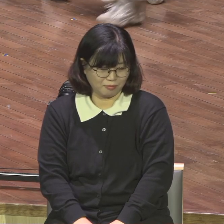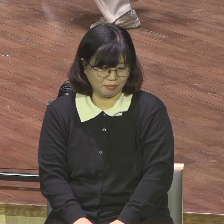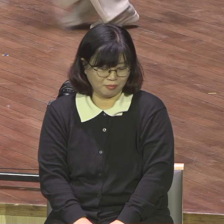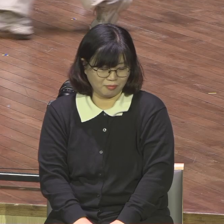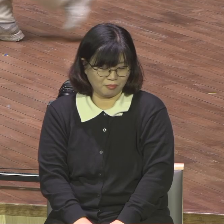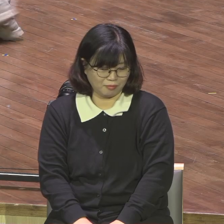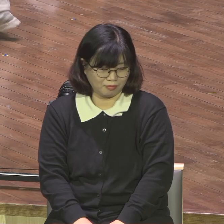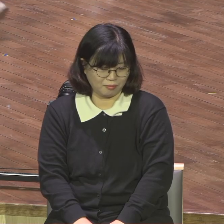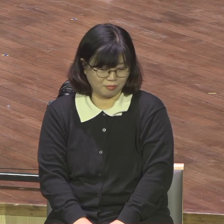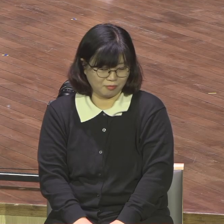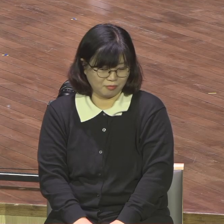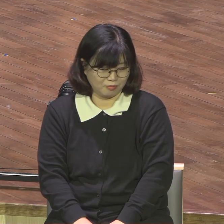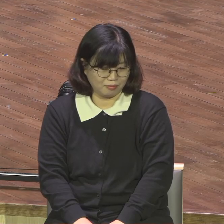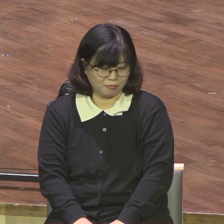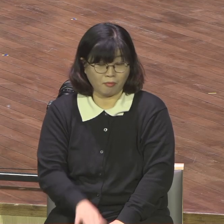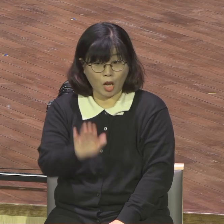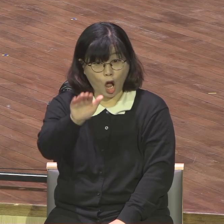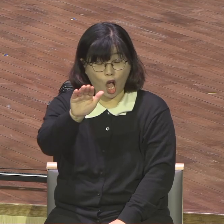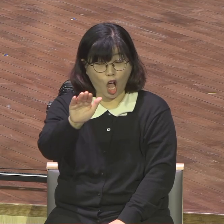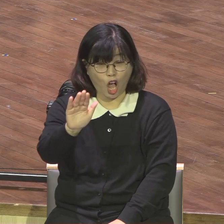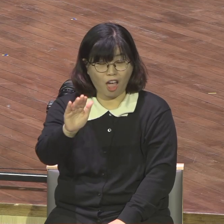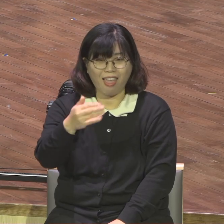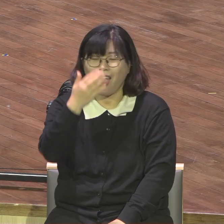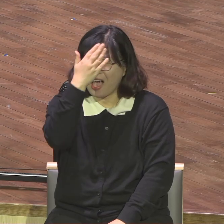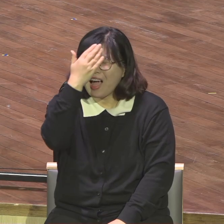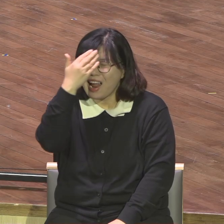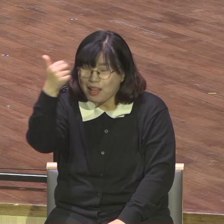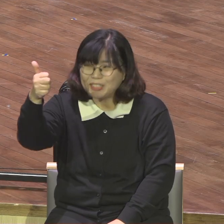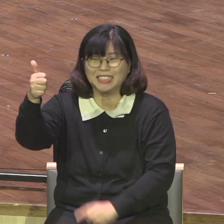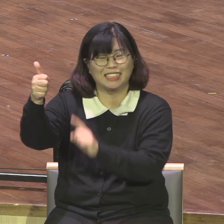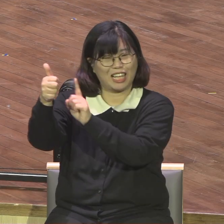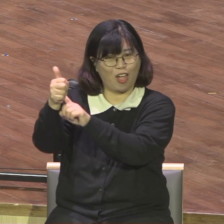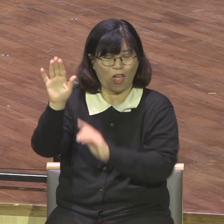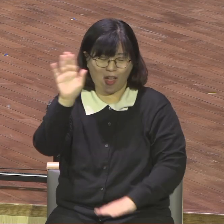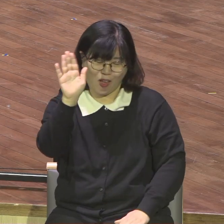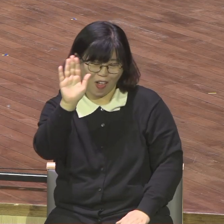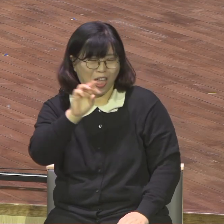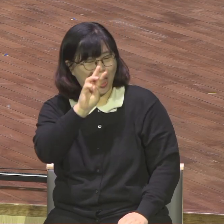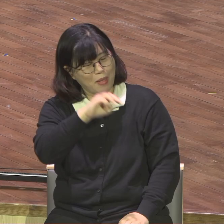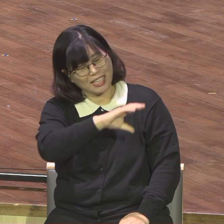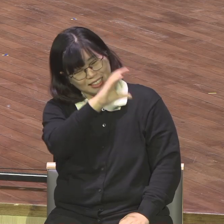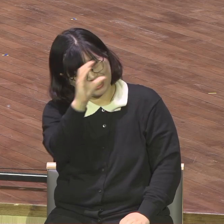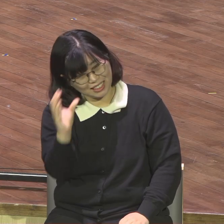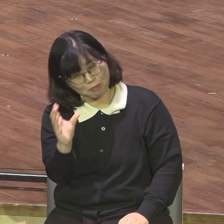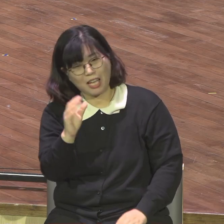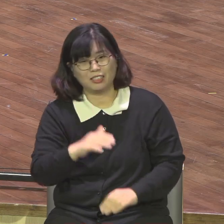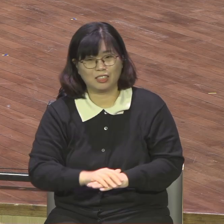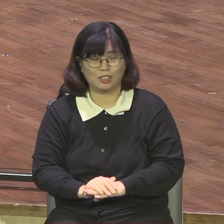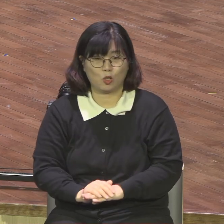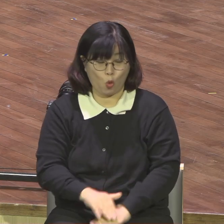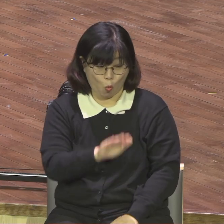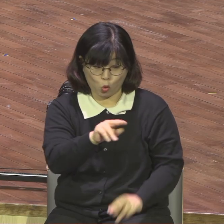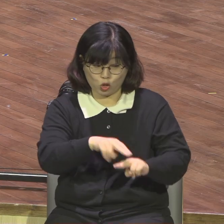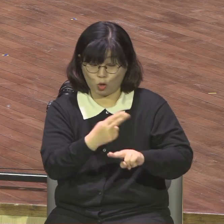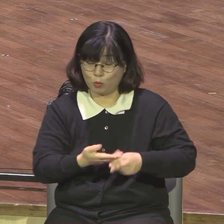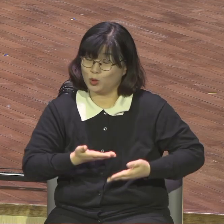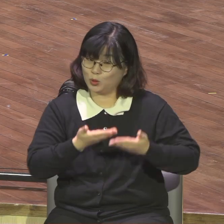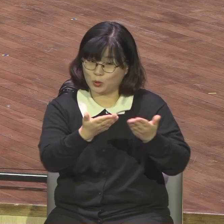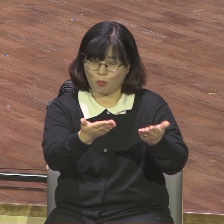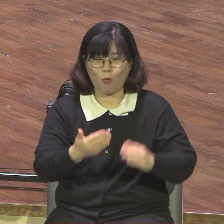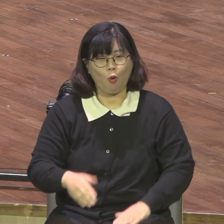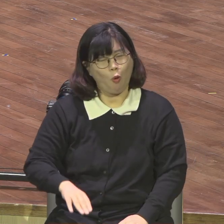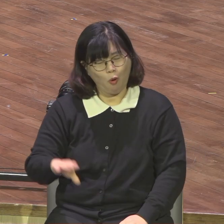얼음. 네. 할아버지. 어이 고가. 메리 크리스마스. 어유 우리 고기 선물. 와